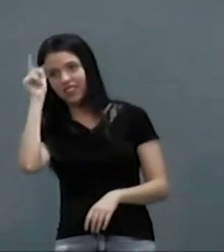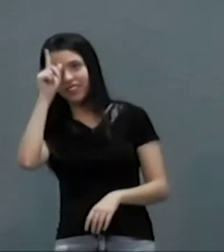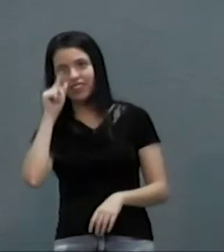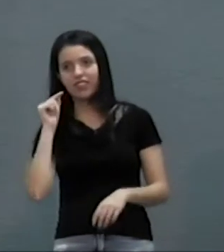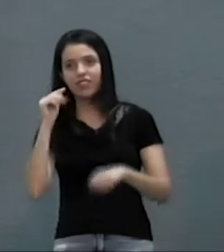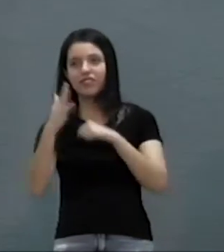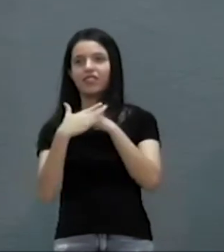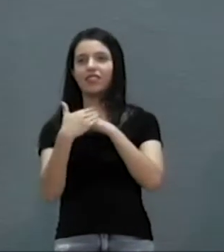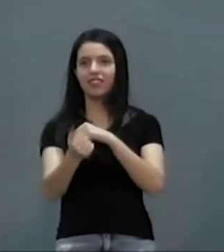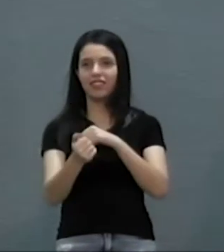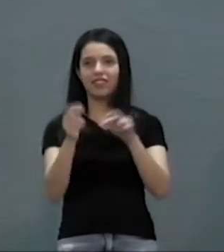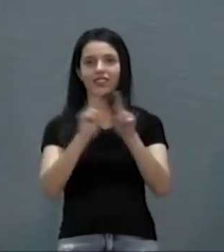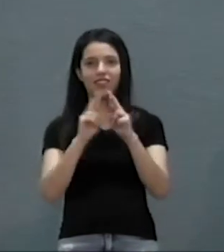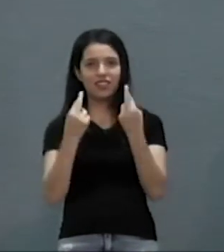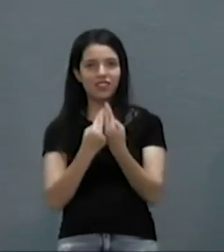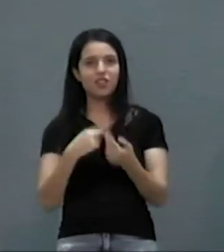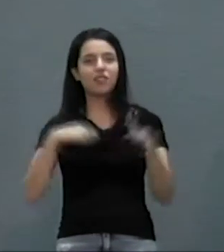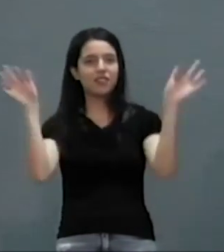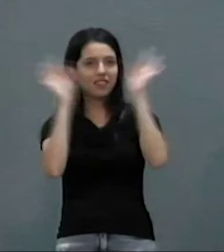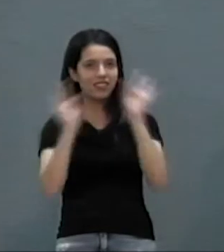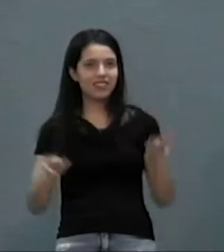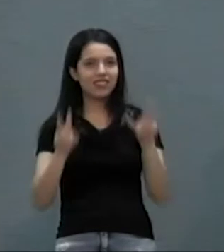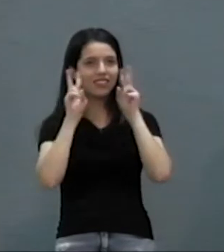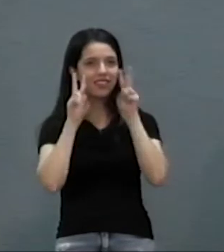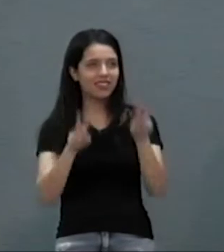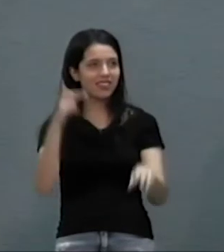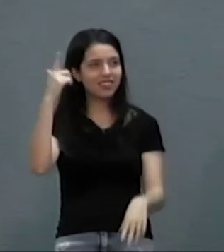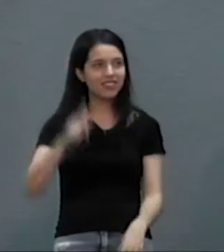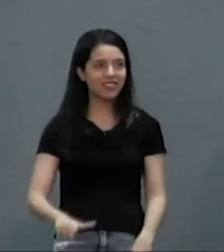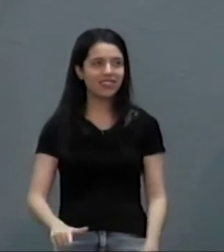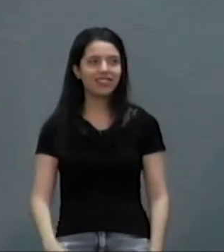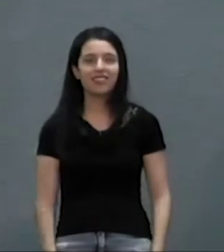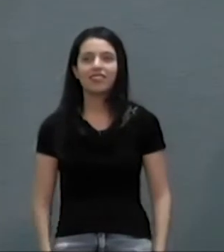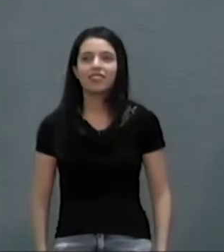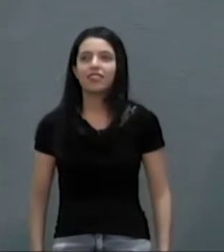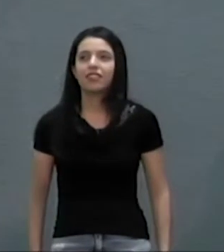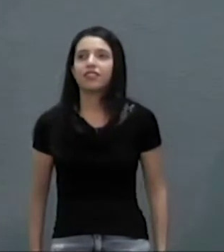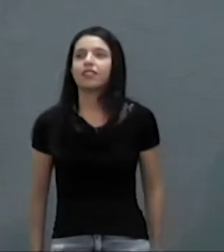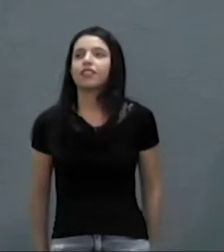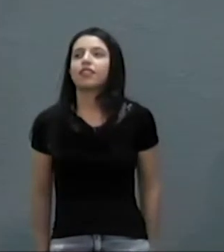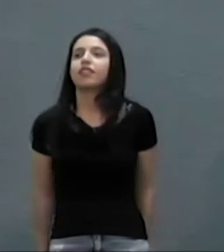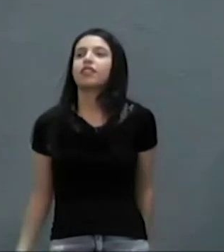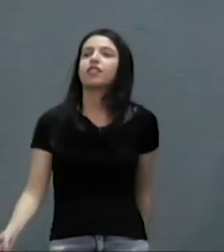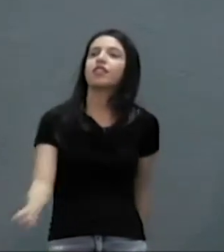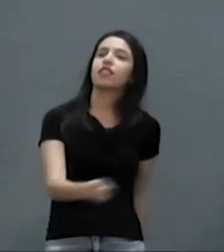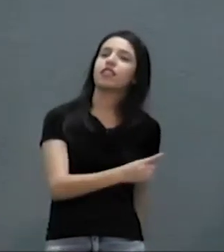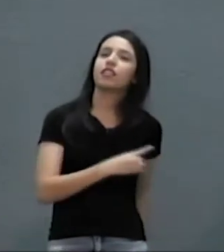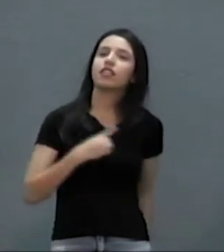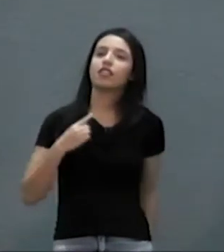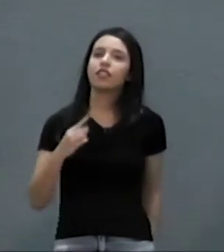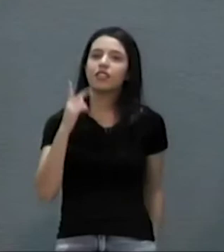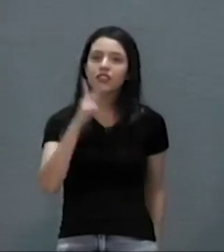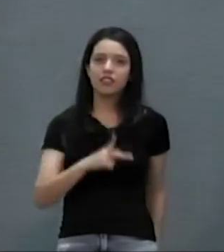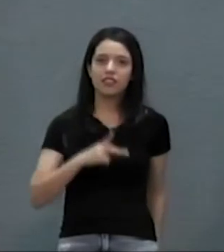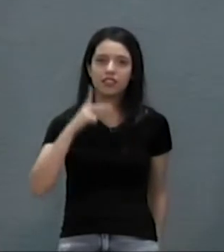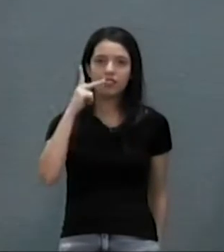de revê-la, nossa prefeita de Cacoal, e falando sobre a bacia C, que tanto a gente cobra para ligar a bacia C do município